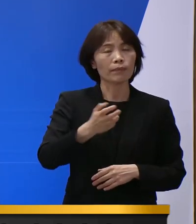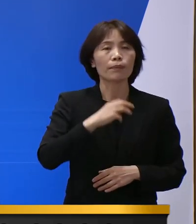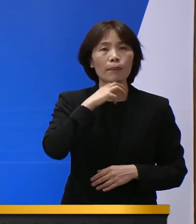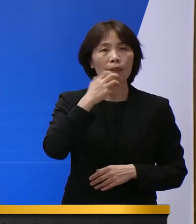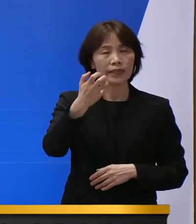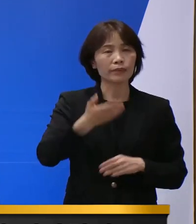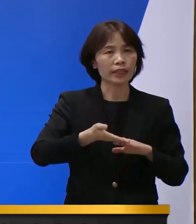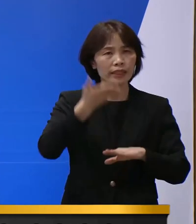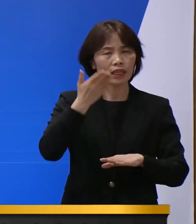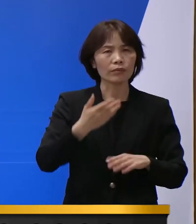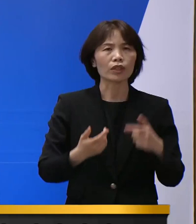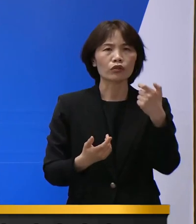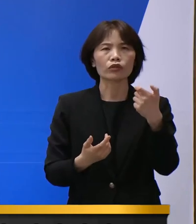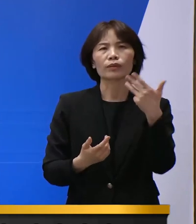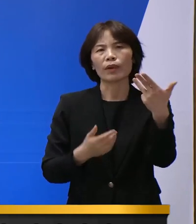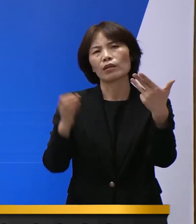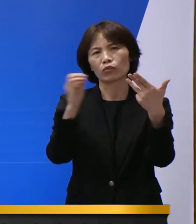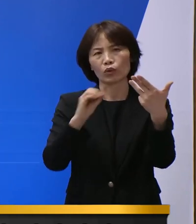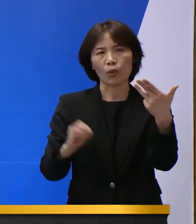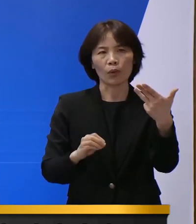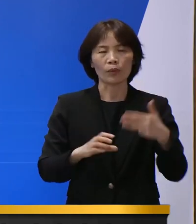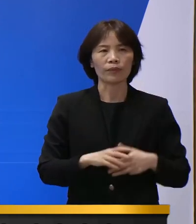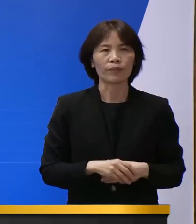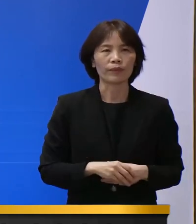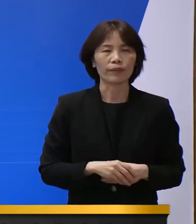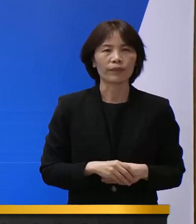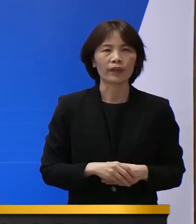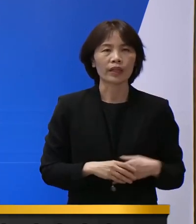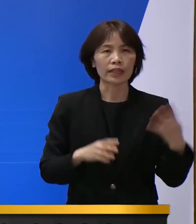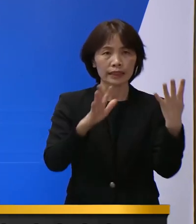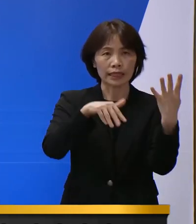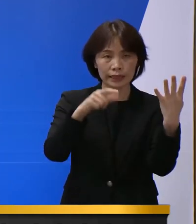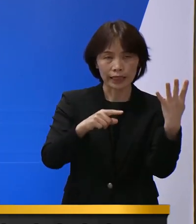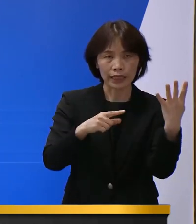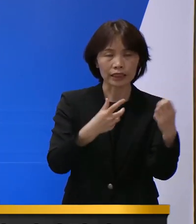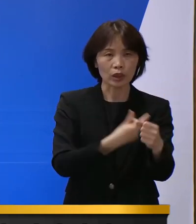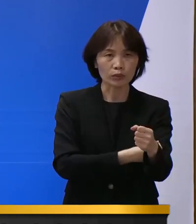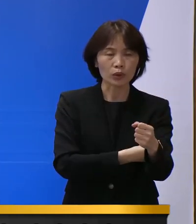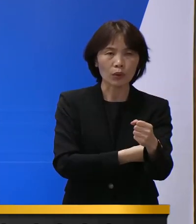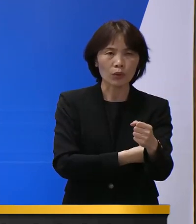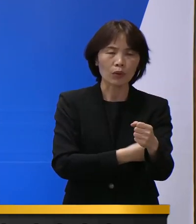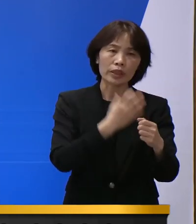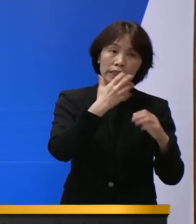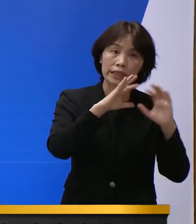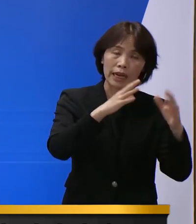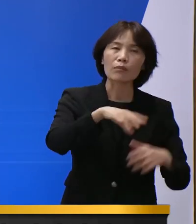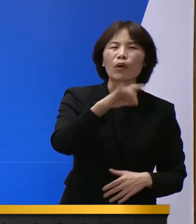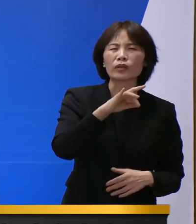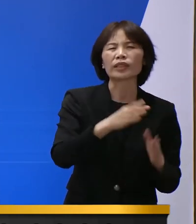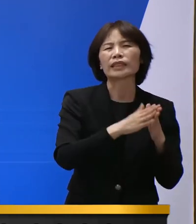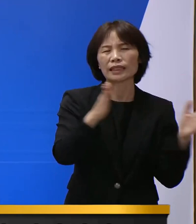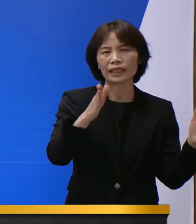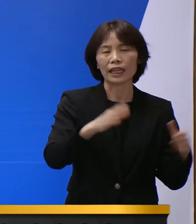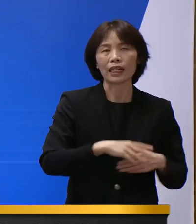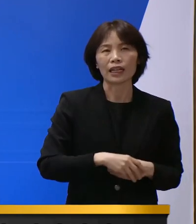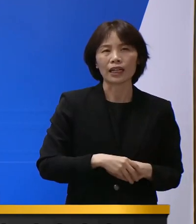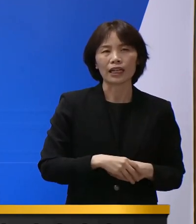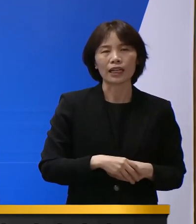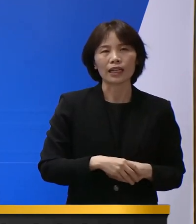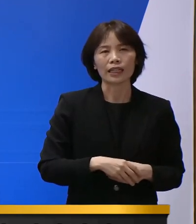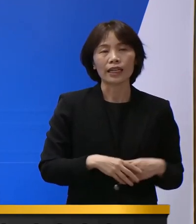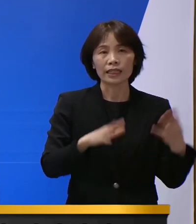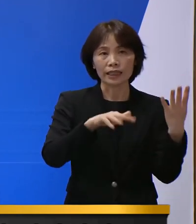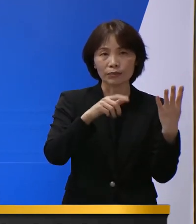이상이 약 68%를 차지하고 있습니다. 4차 접종을 먼저 시작한 이스라엘 결과를 보면 3차 접종 대비